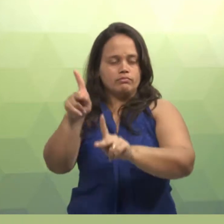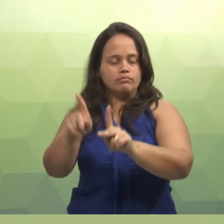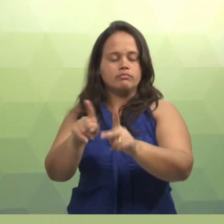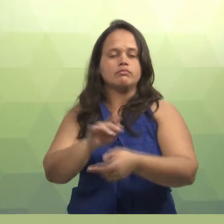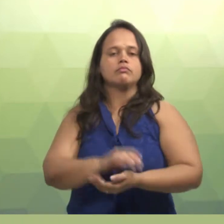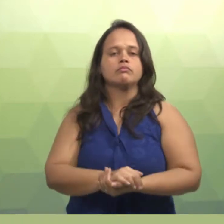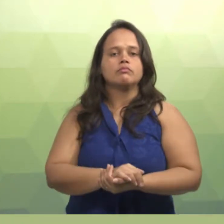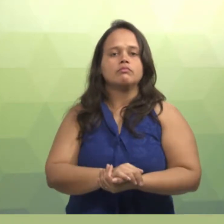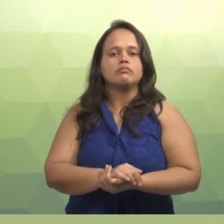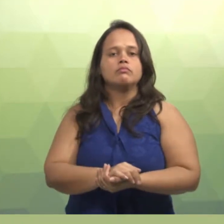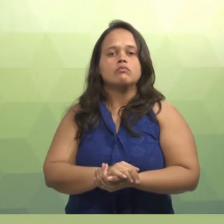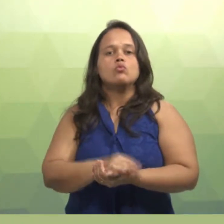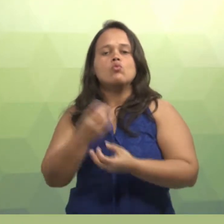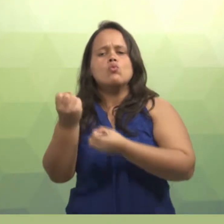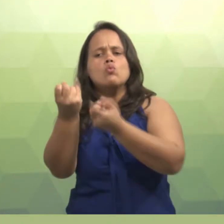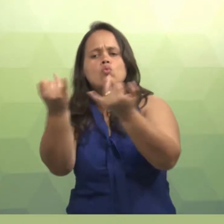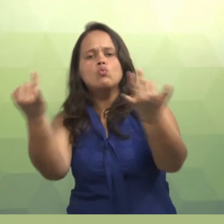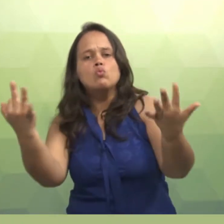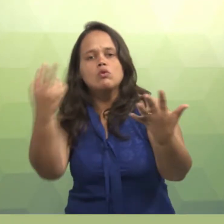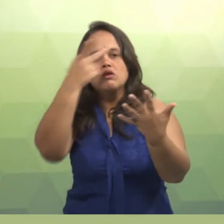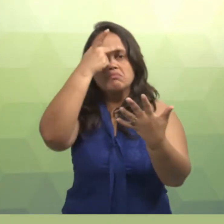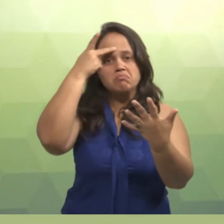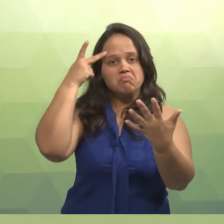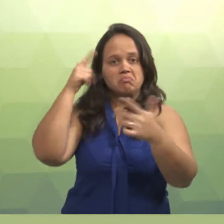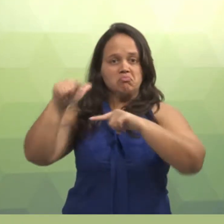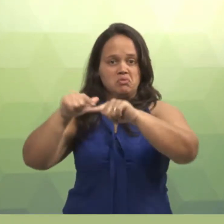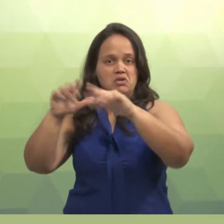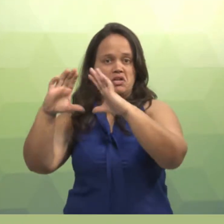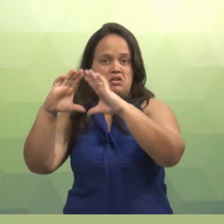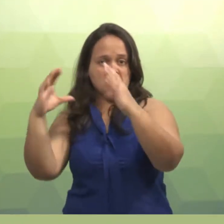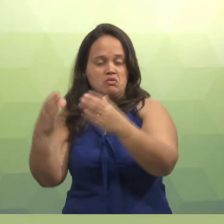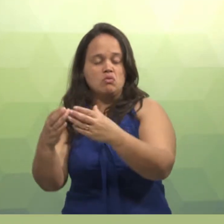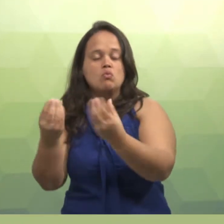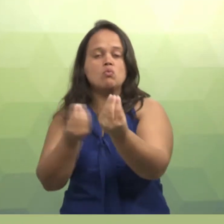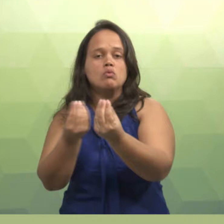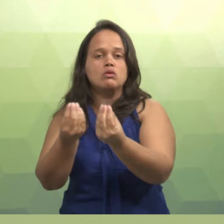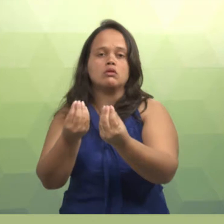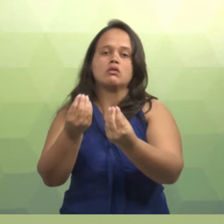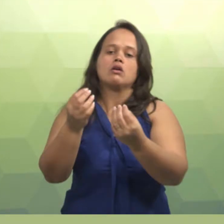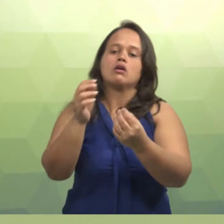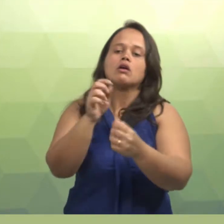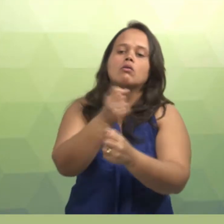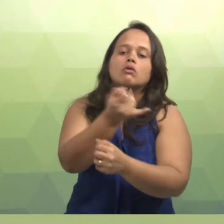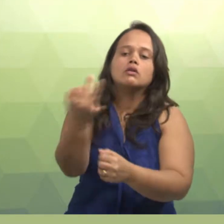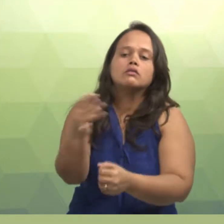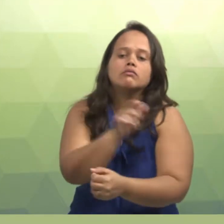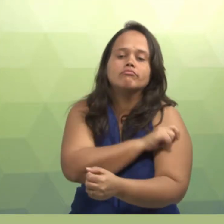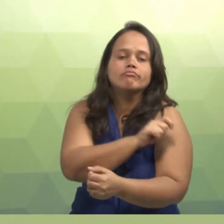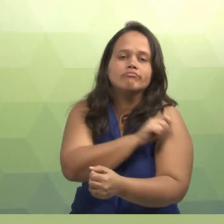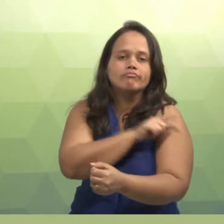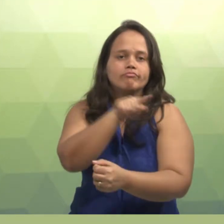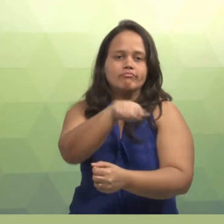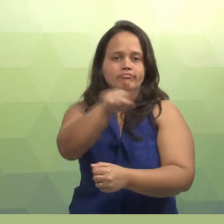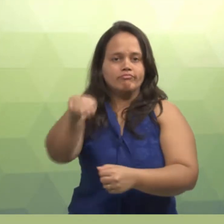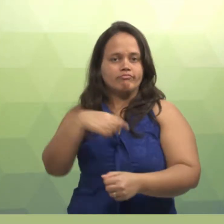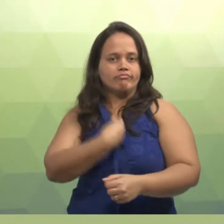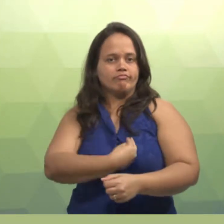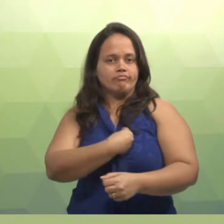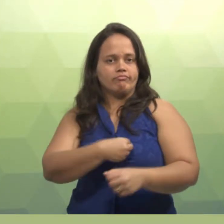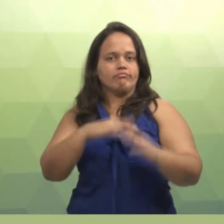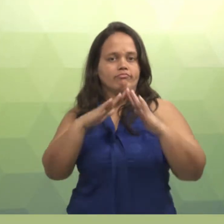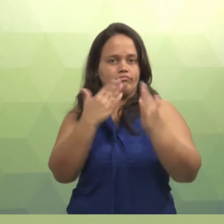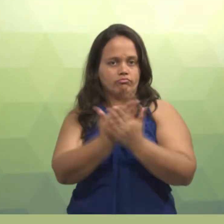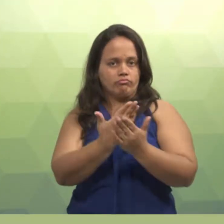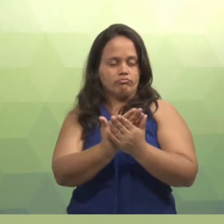escola, considerando-se os seguintes quantitativos. Até 250 alunos, 4